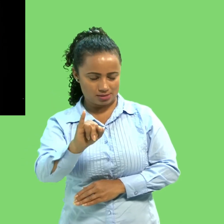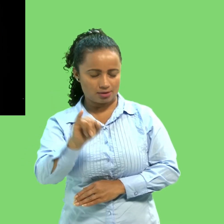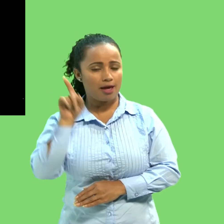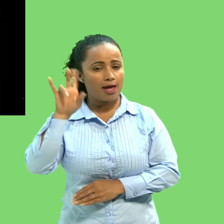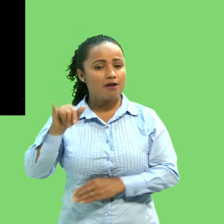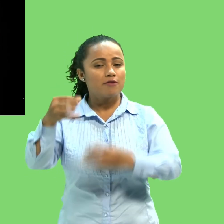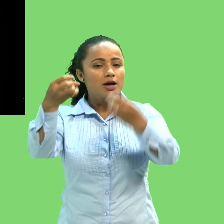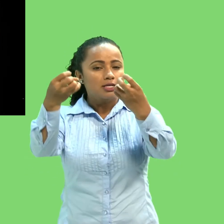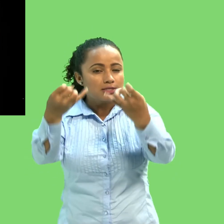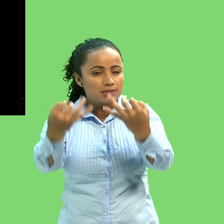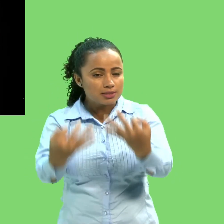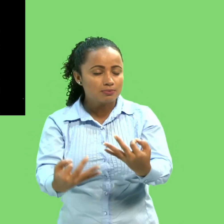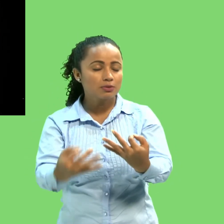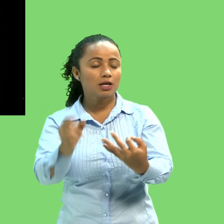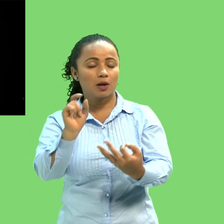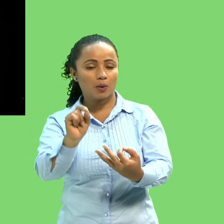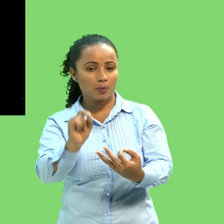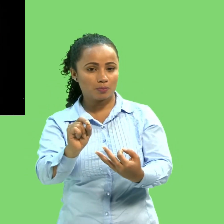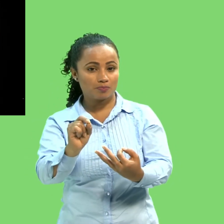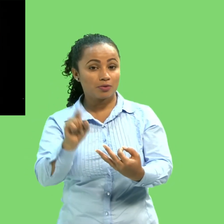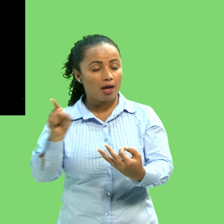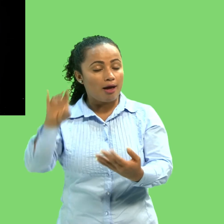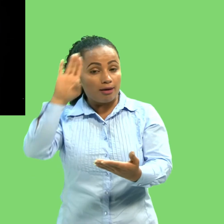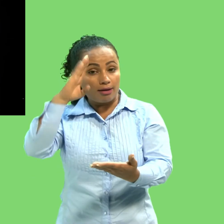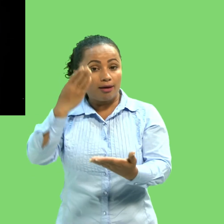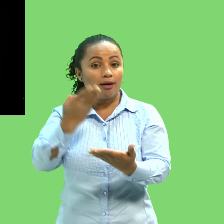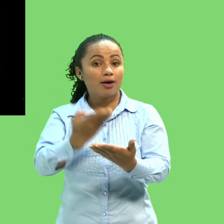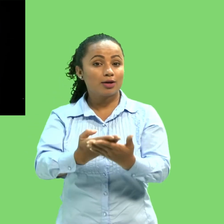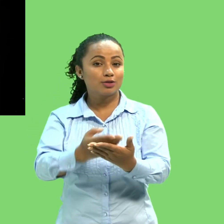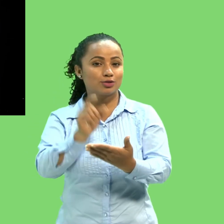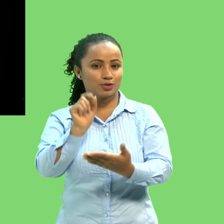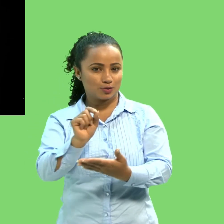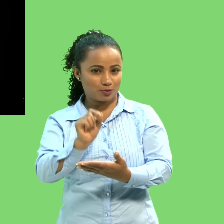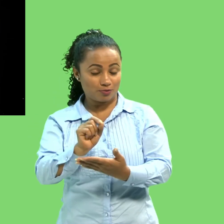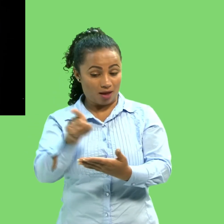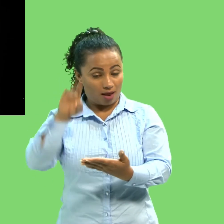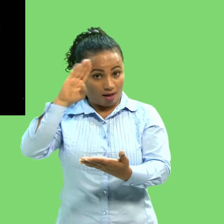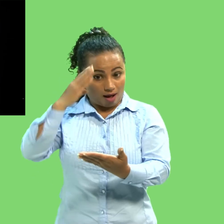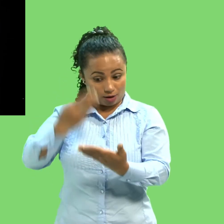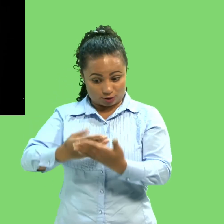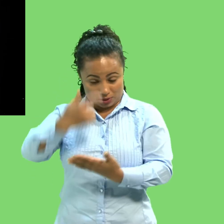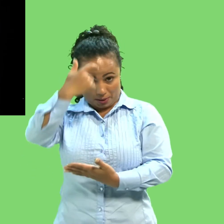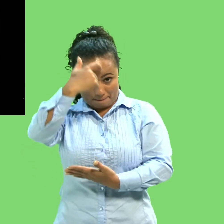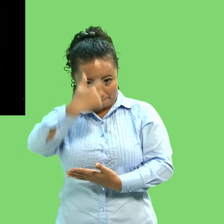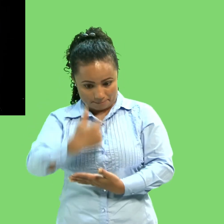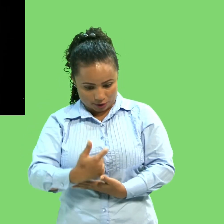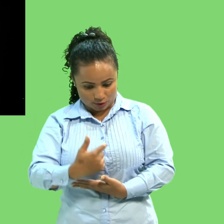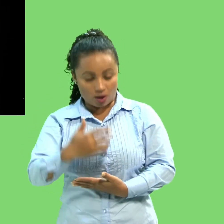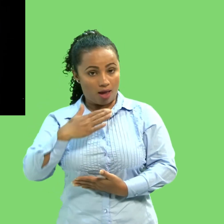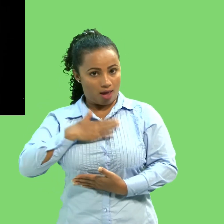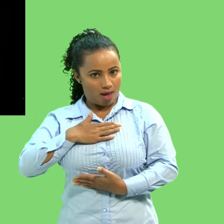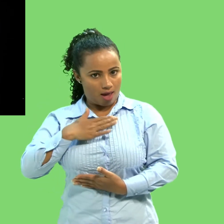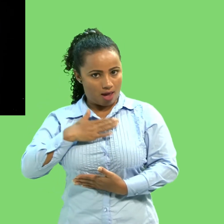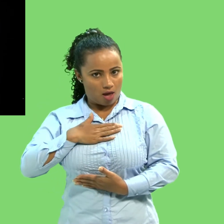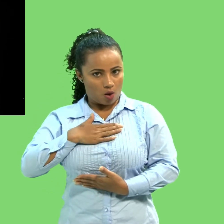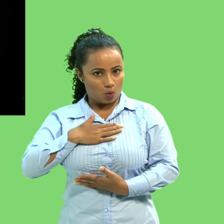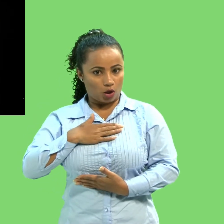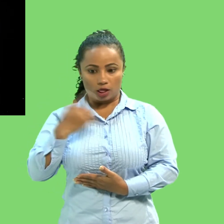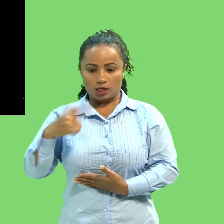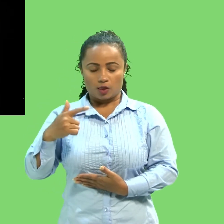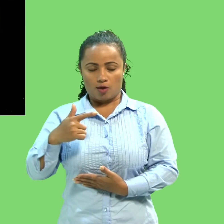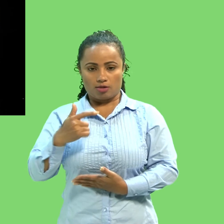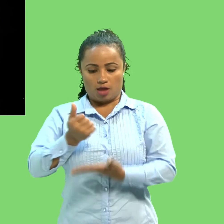a segunda corrente apontada é a que considera, ao contrário, o sujeito como alguém que não controla nem a